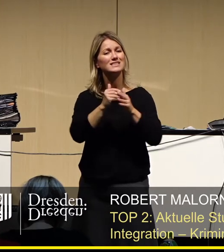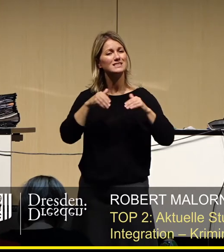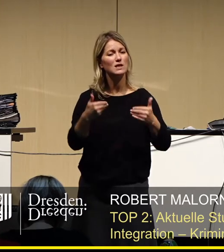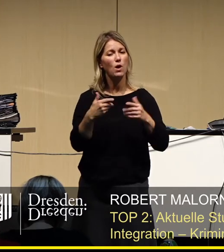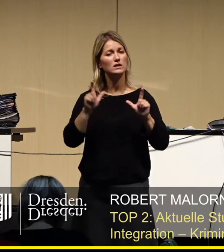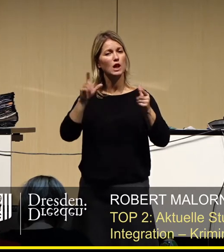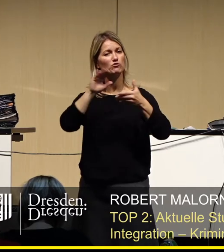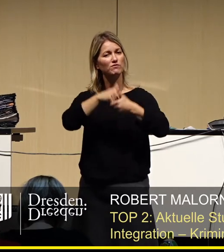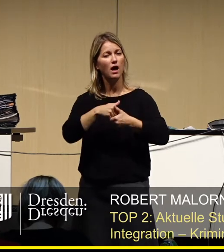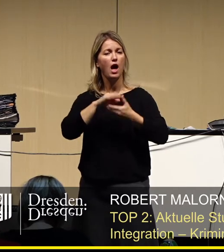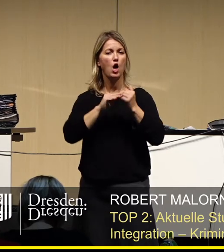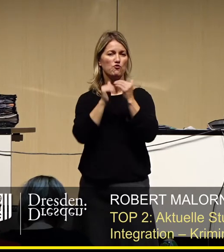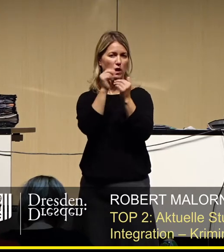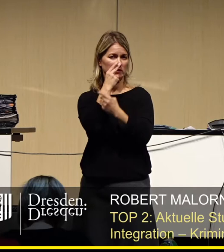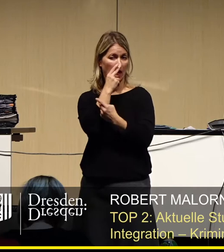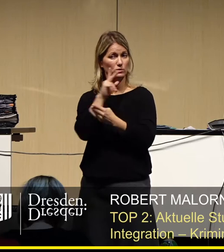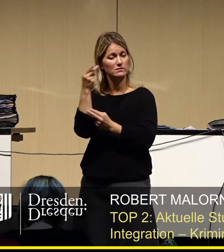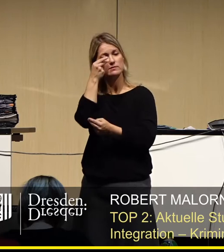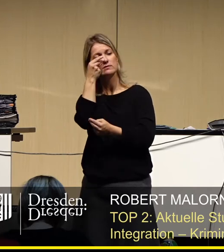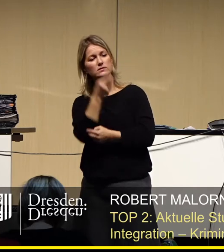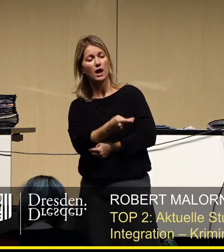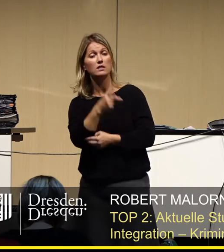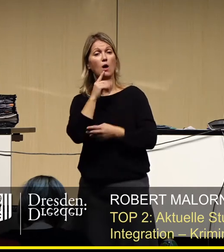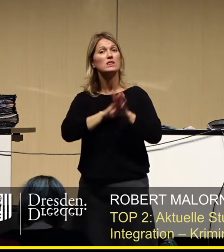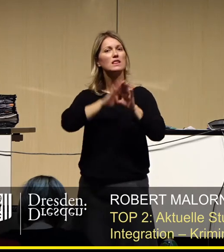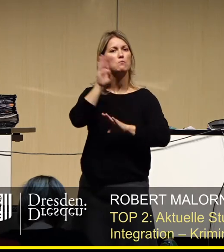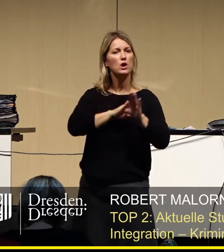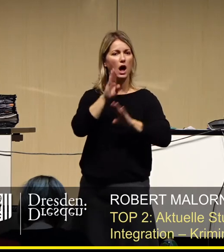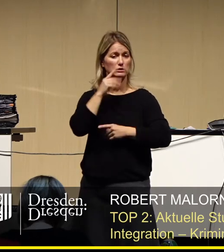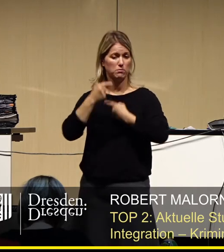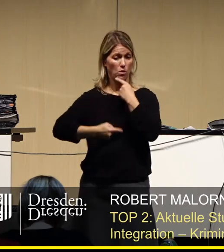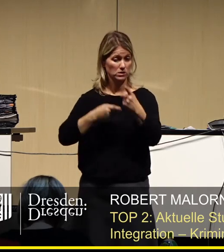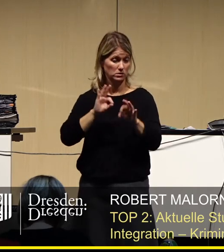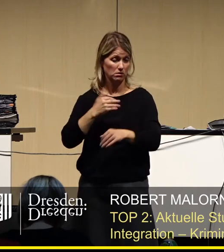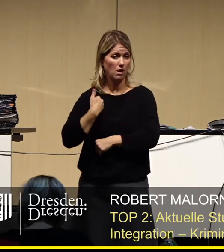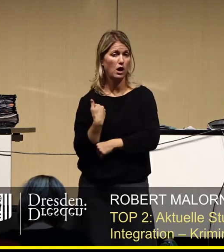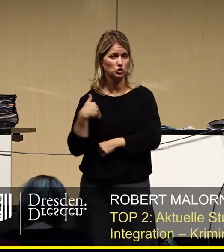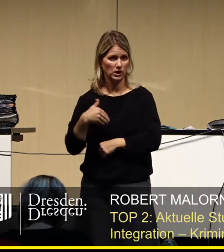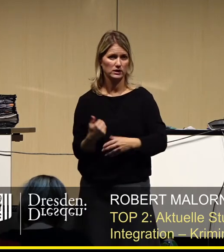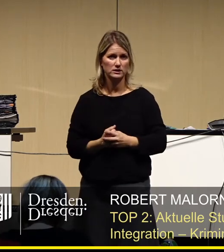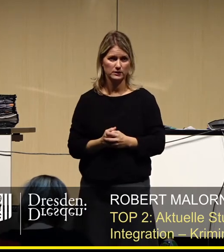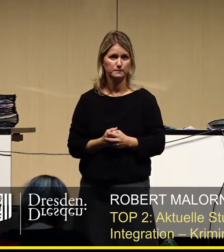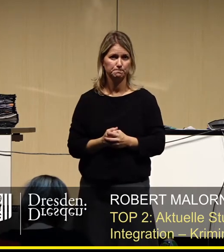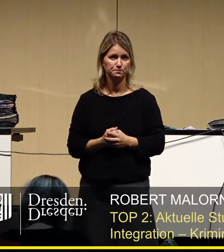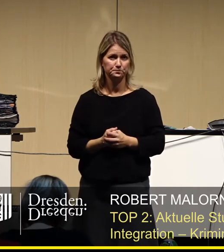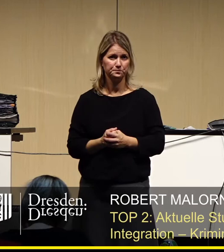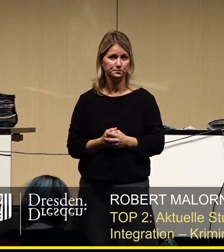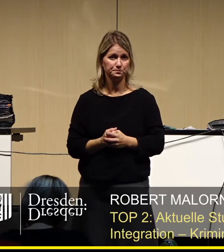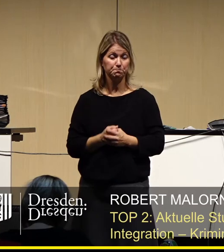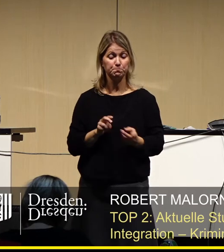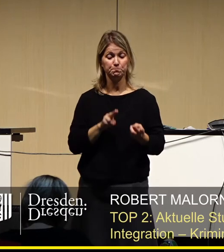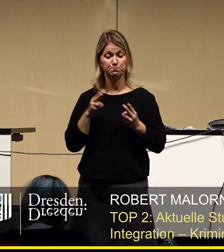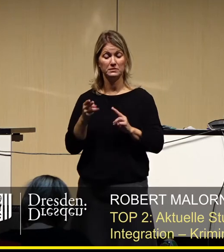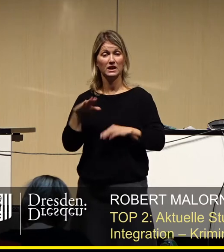Gesellschaft aufgebaut ist und wie anstrengend demokratische Prozesse manchmal sein können. Anders ist es, wenn